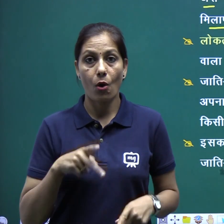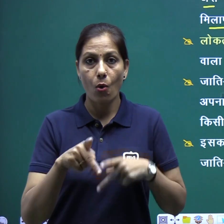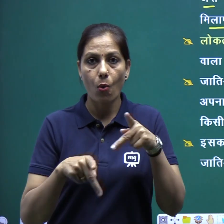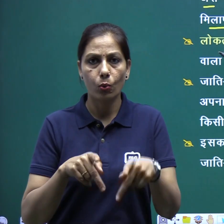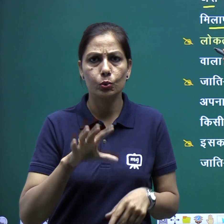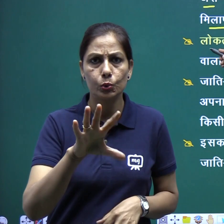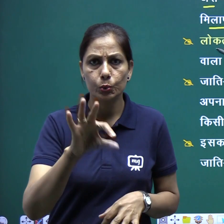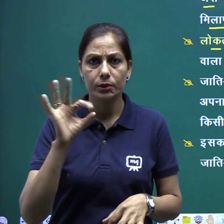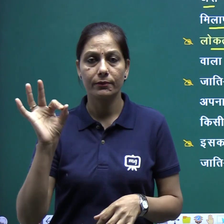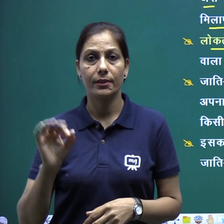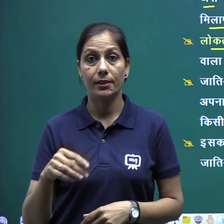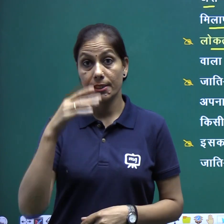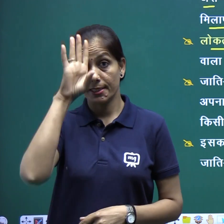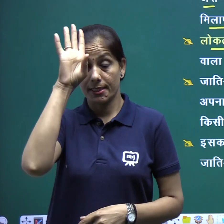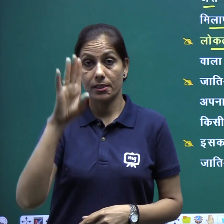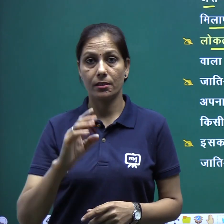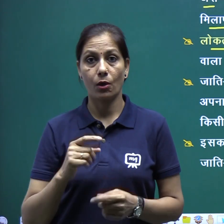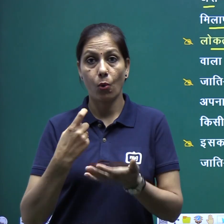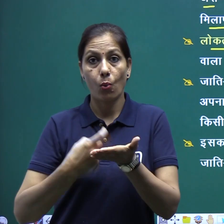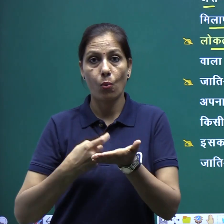लोकतांत्रिक शासन पद्धति